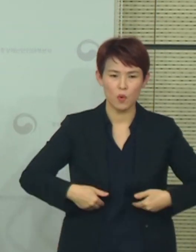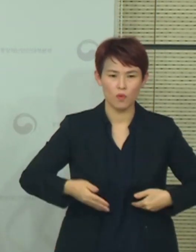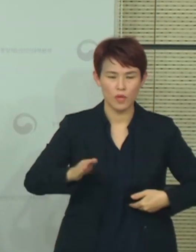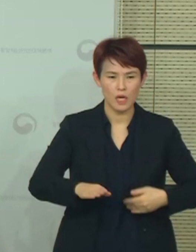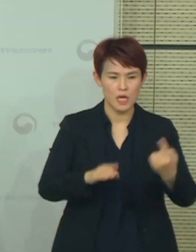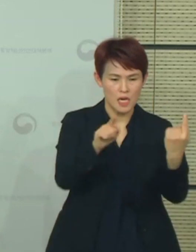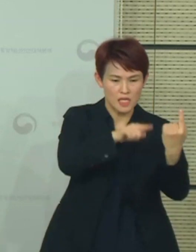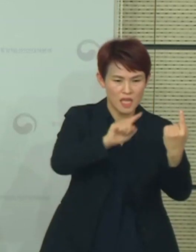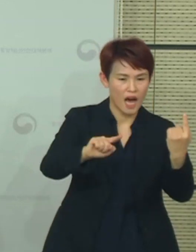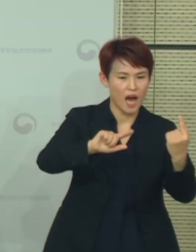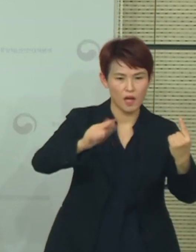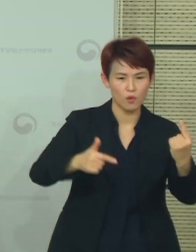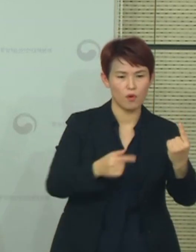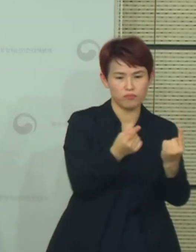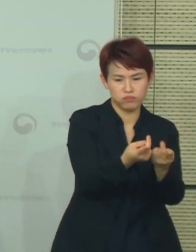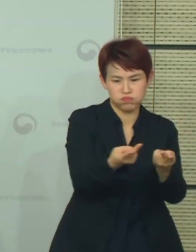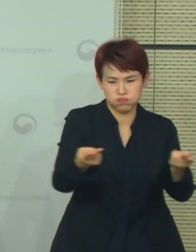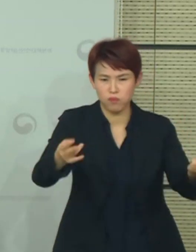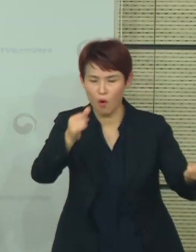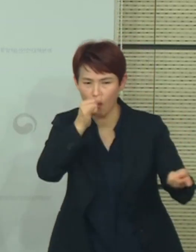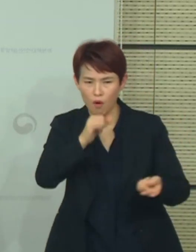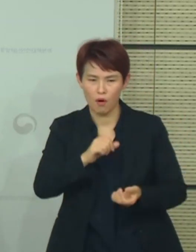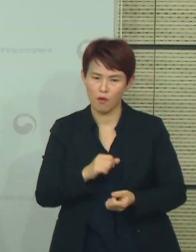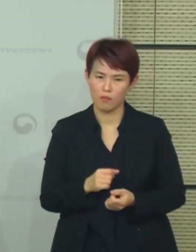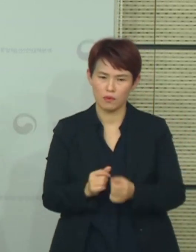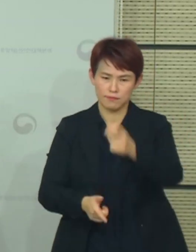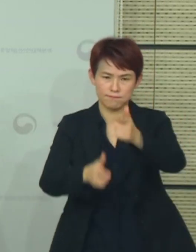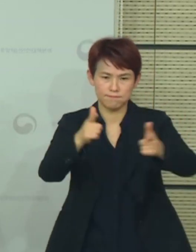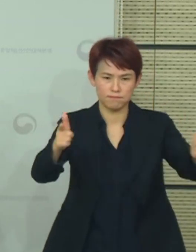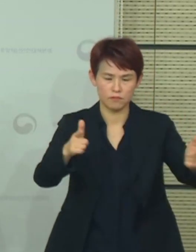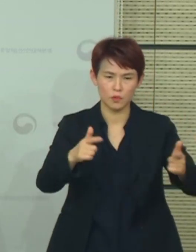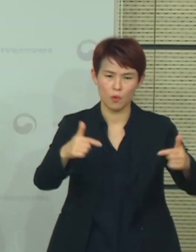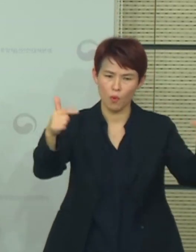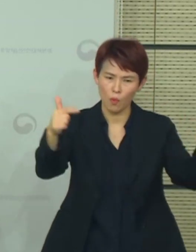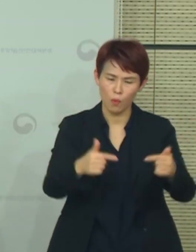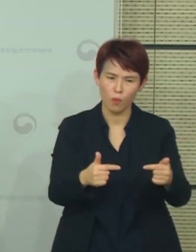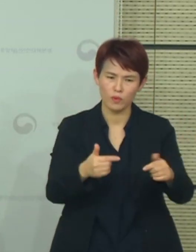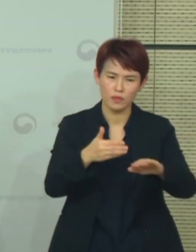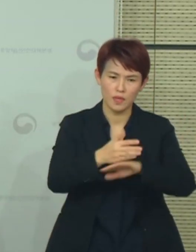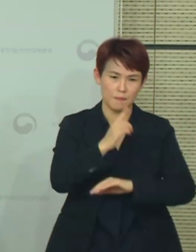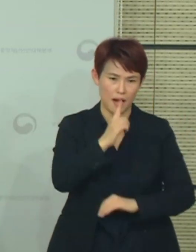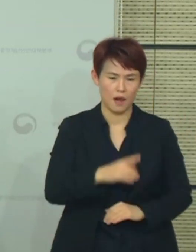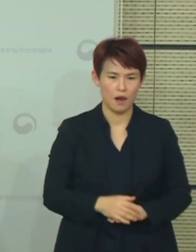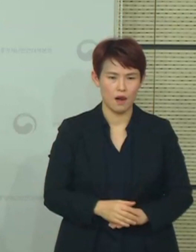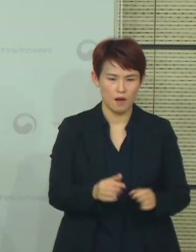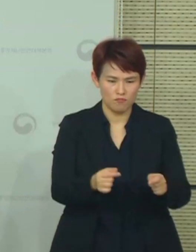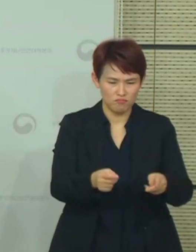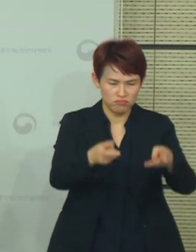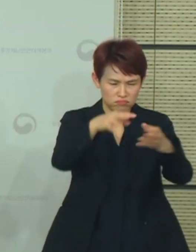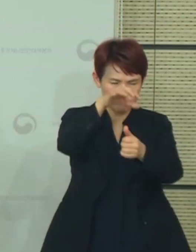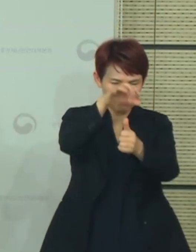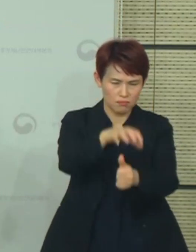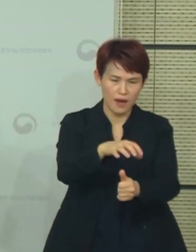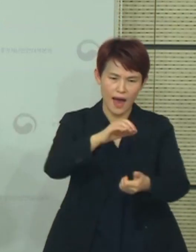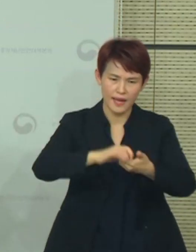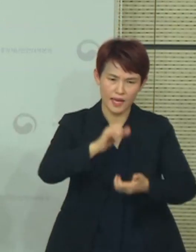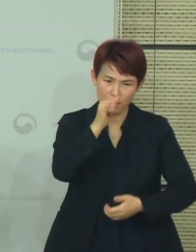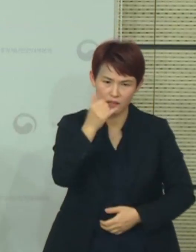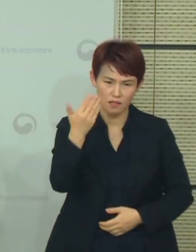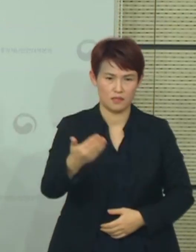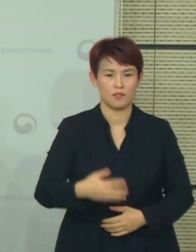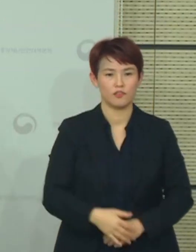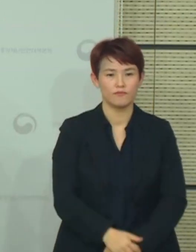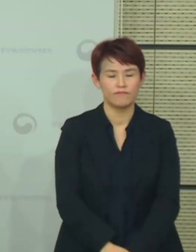두면 각자의 바이러스 배출량이 달라서 호전도 더딜 거라고 보던데 코호트 격리에 한계가 있다고 보고 있으신지 궁금합니다.